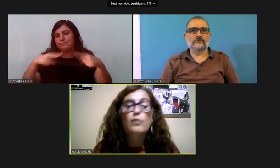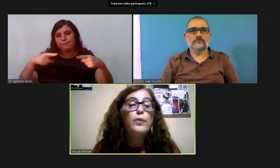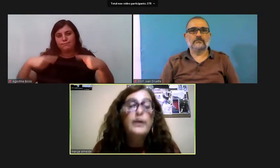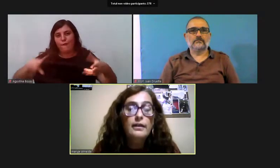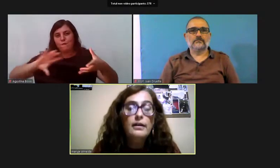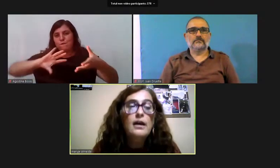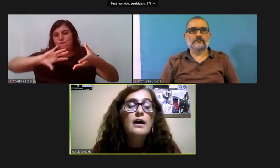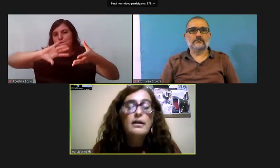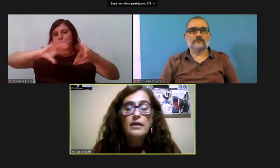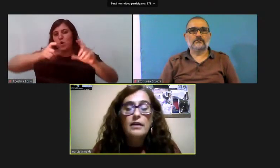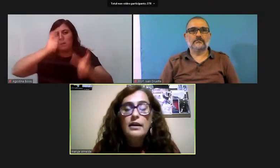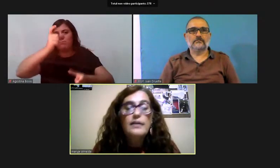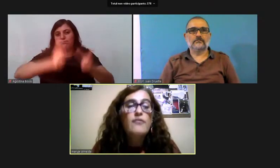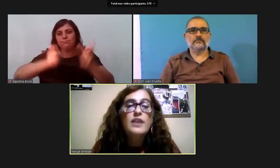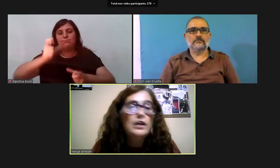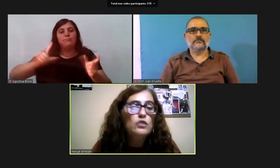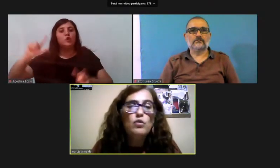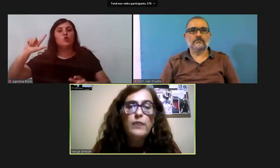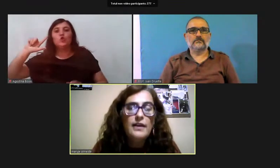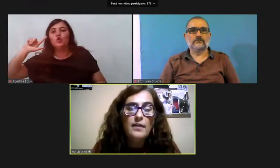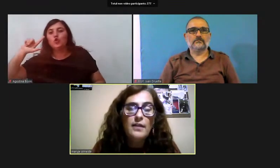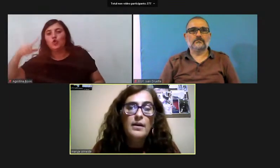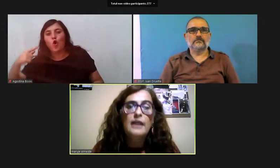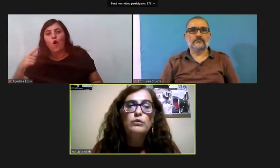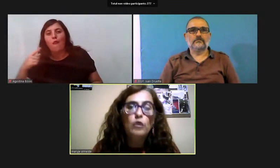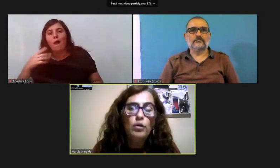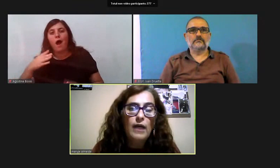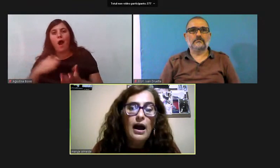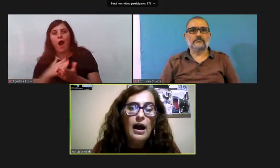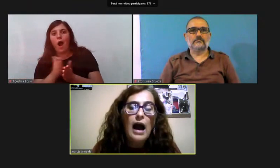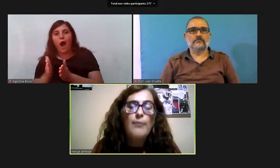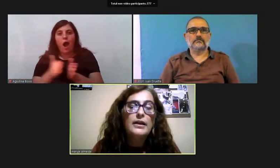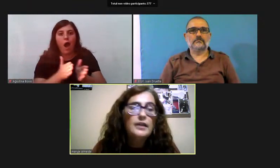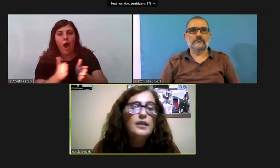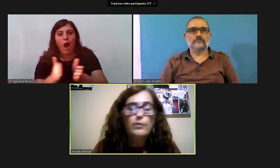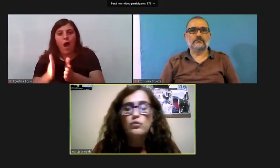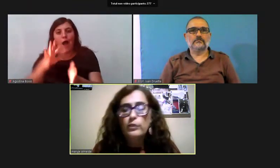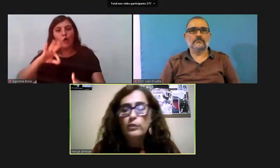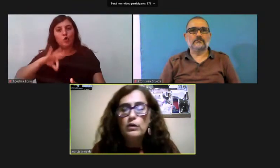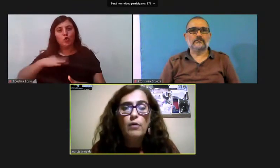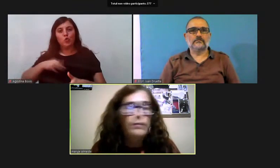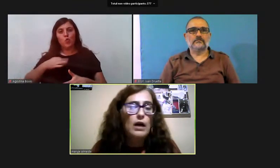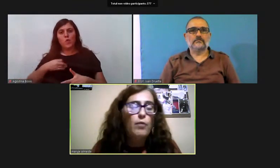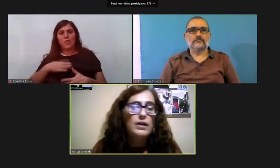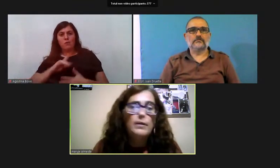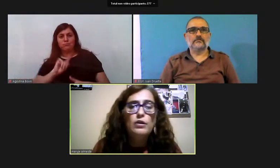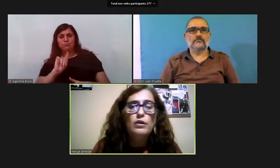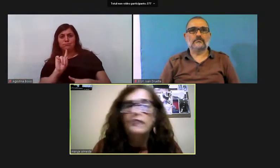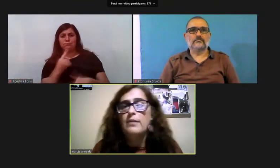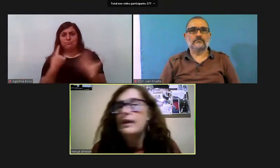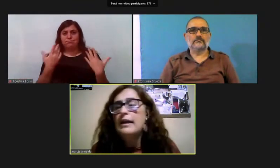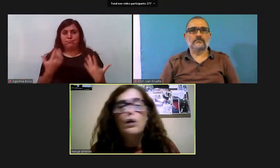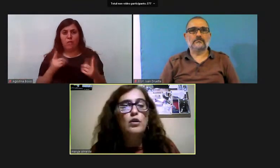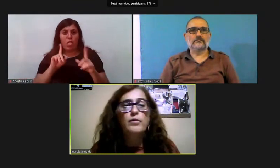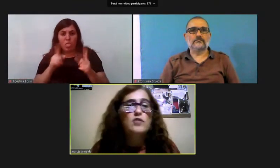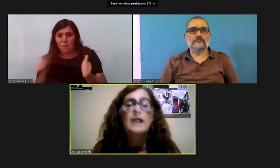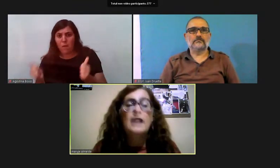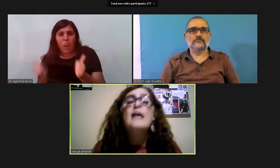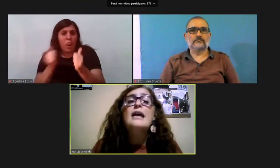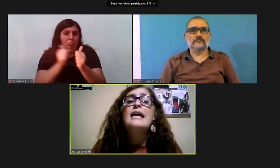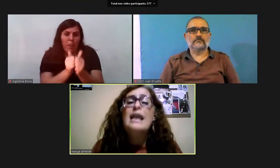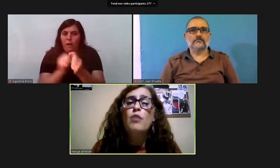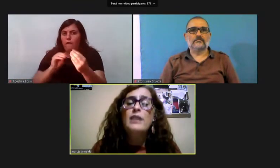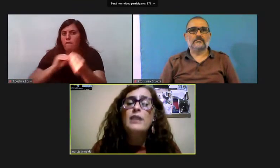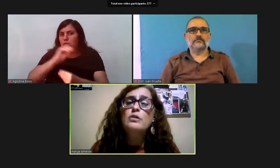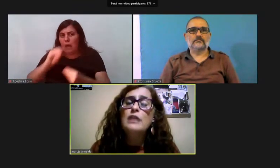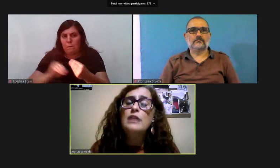sordos pueden ir definiendo sus vidas de manera autónoma a partir de, por supuesto, acompañamiento de la familia o de los profesionales